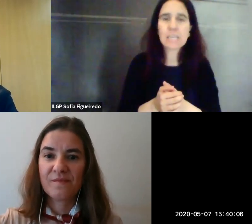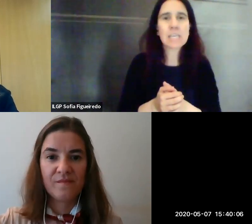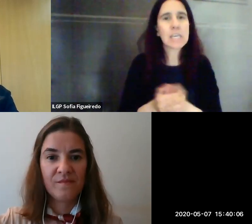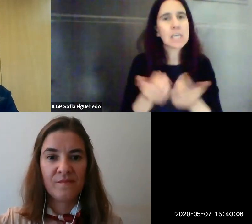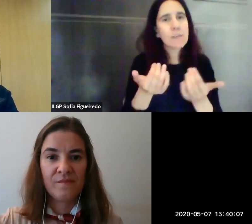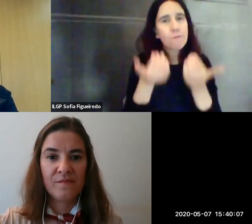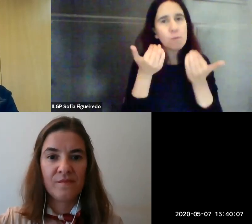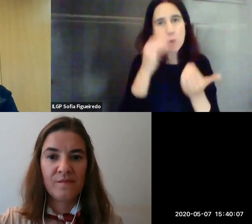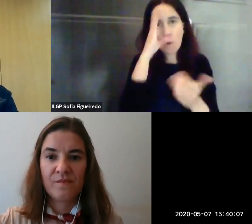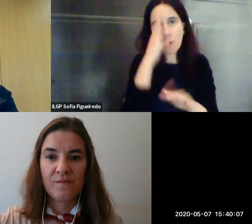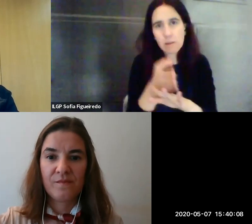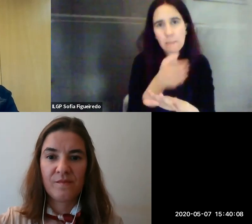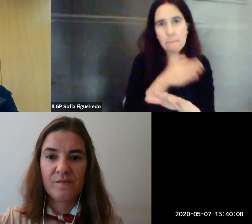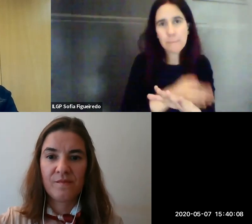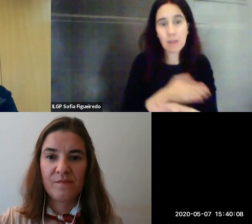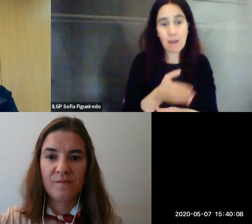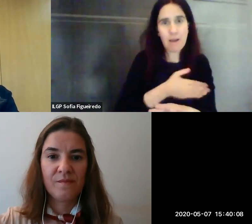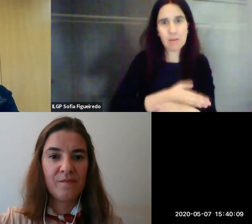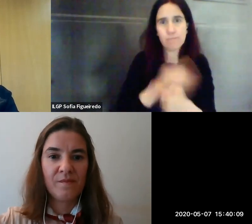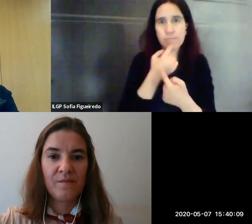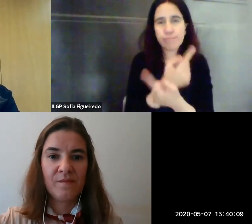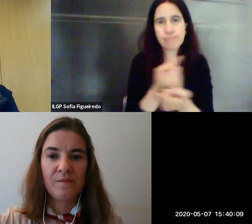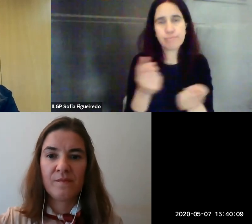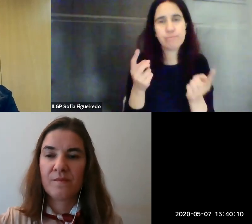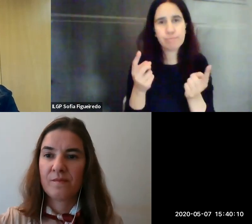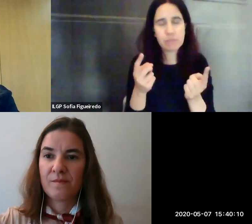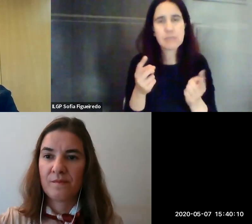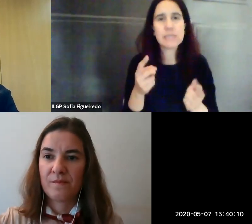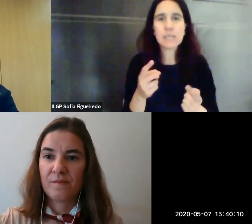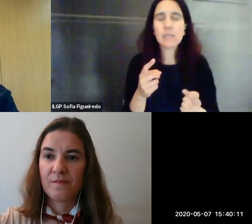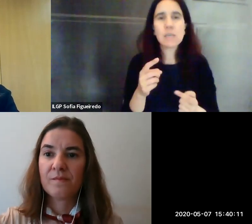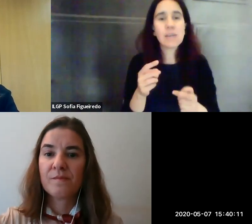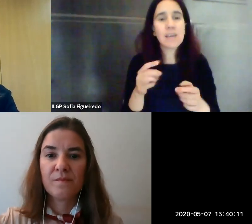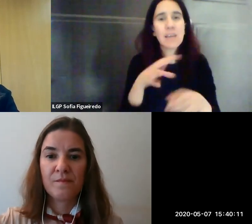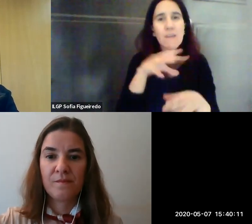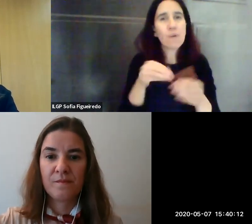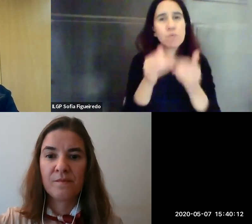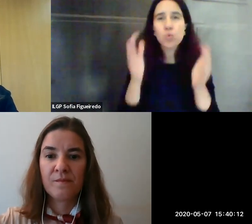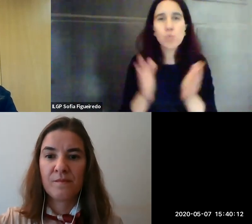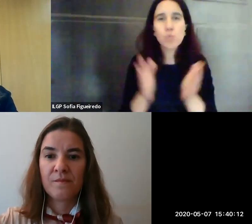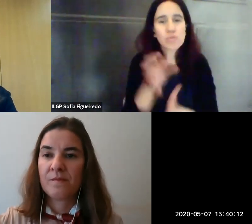informações atempadas e antecipadas e não esquecer de envolver toda a gente, esta é uma questão também